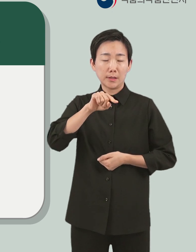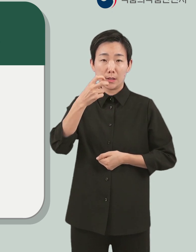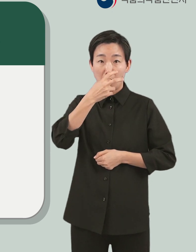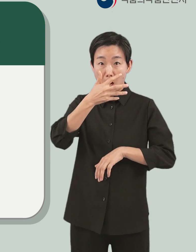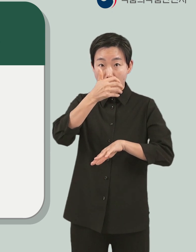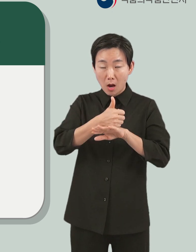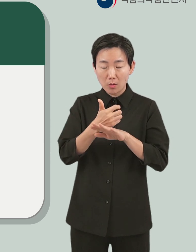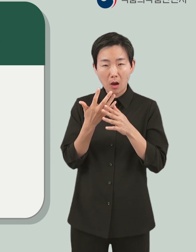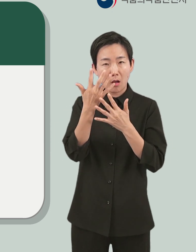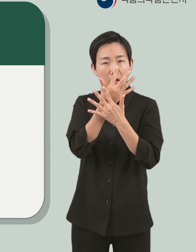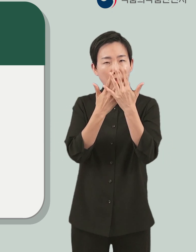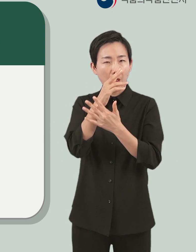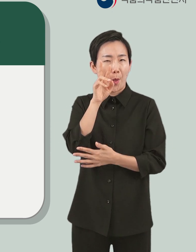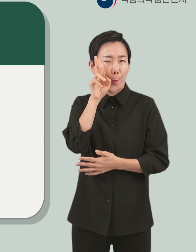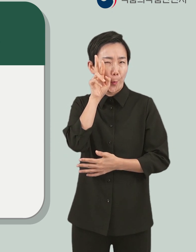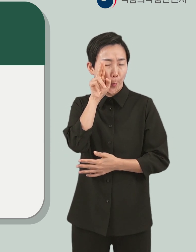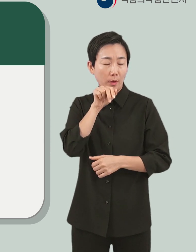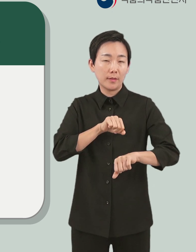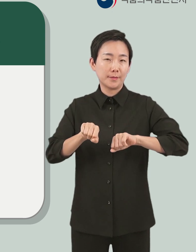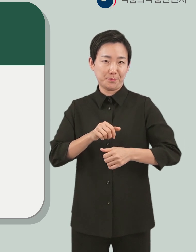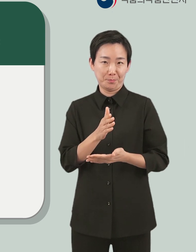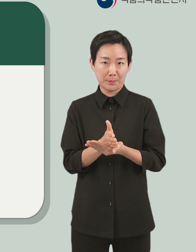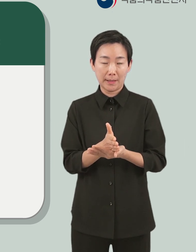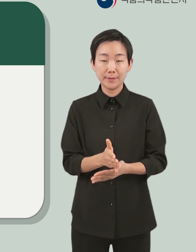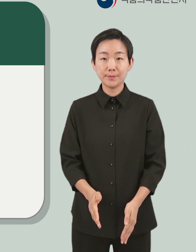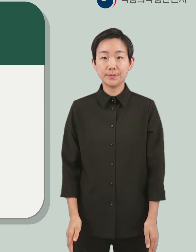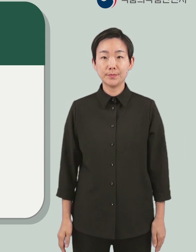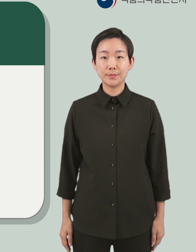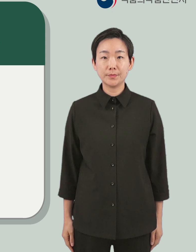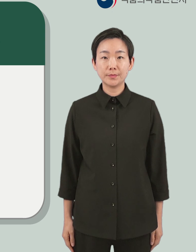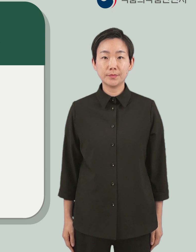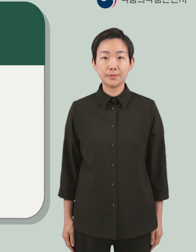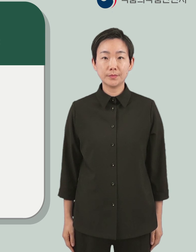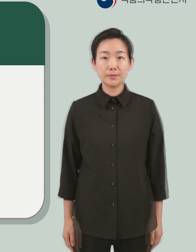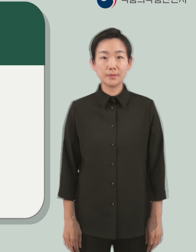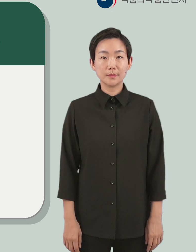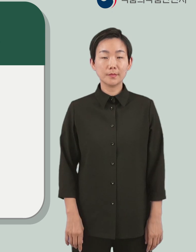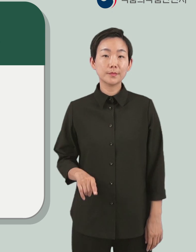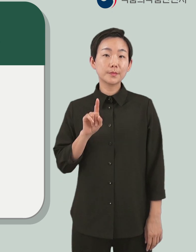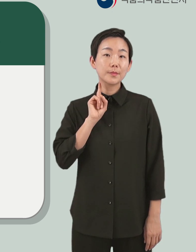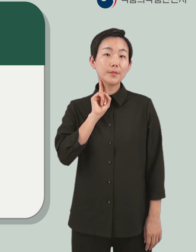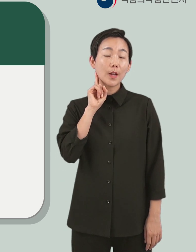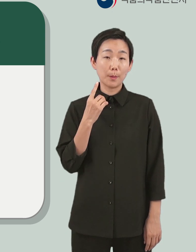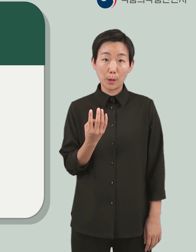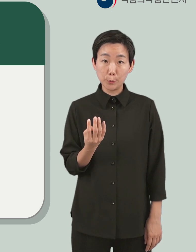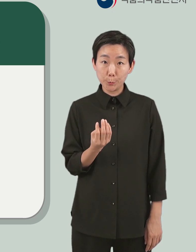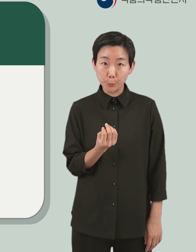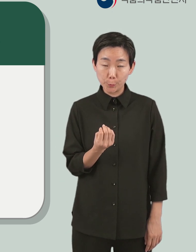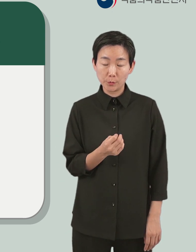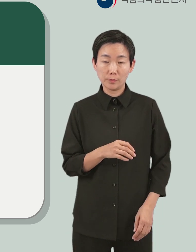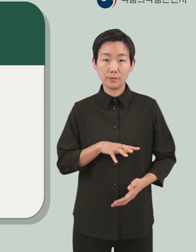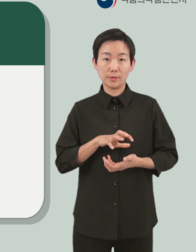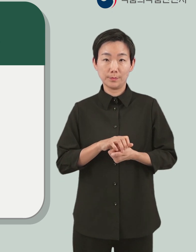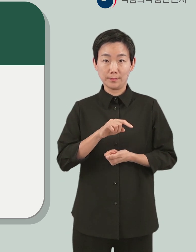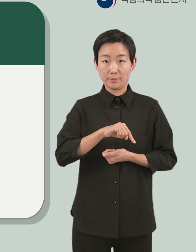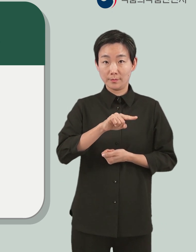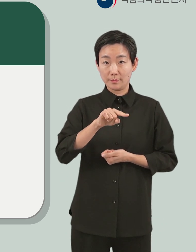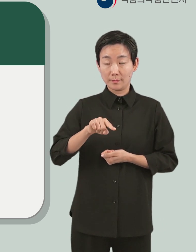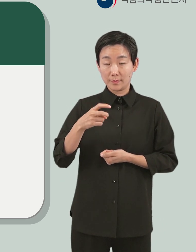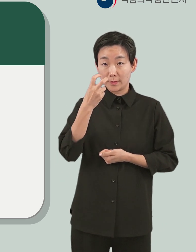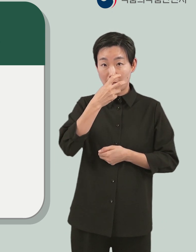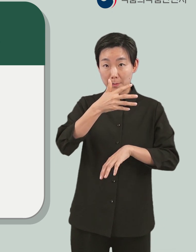및 심전도 기록에 영향을 줄 수 있습니다. 혈압 수치나 심전도 기록을 근거로 자가 진단이나 치료를 하지